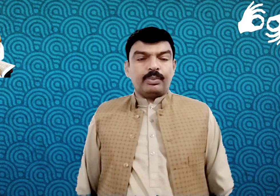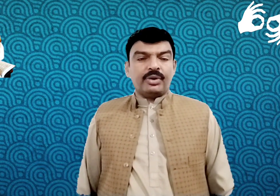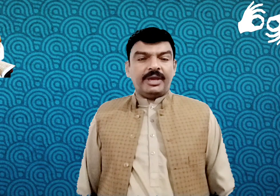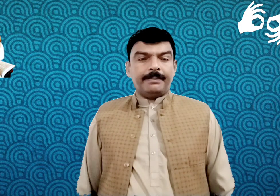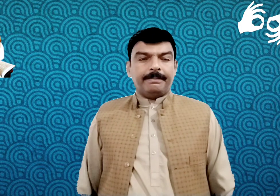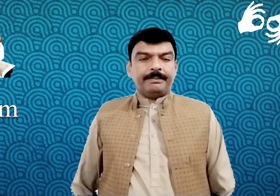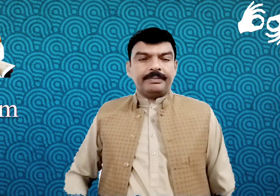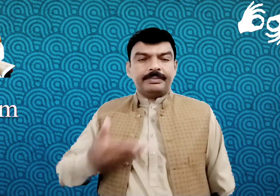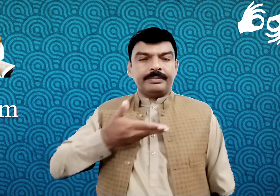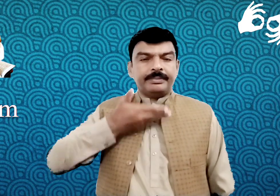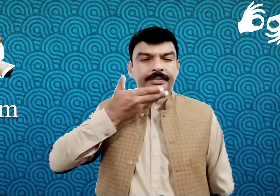पोएम